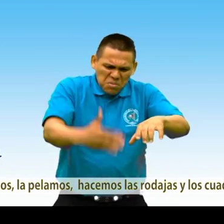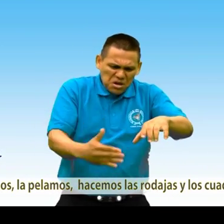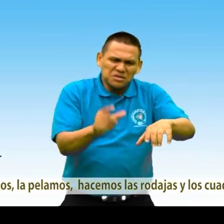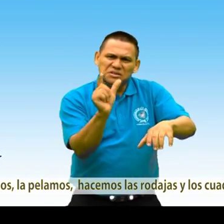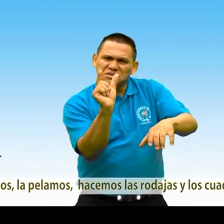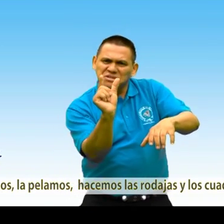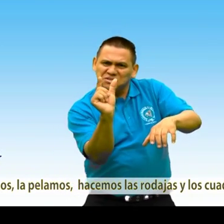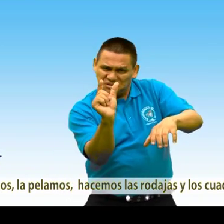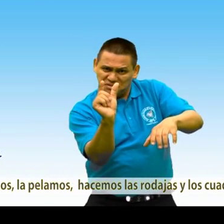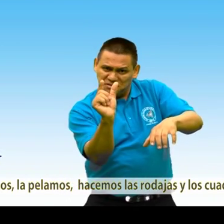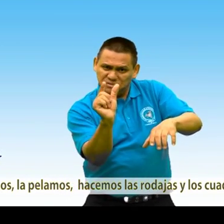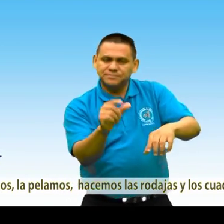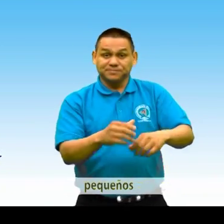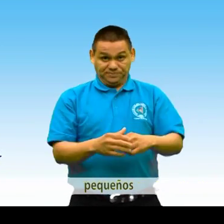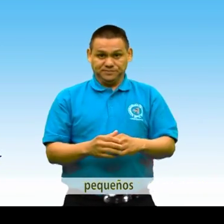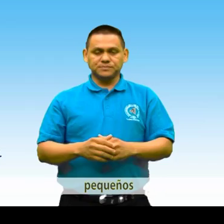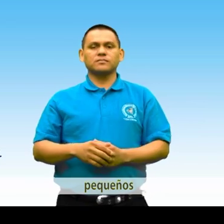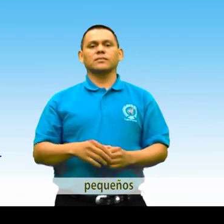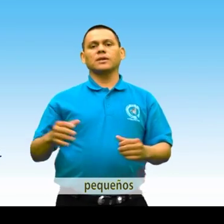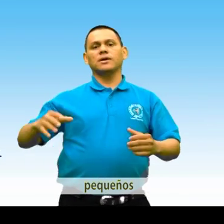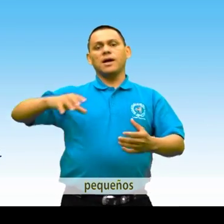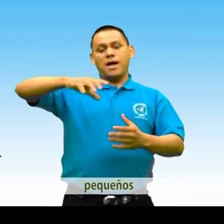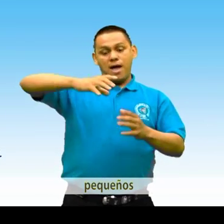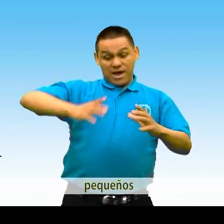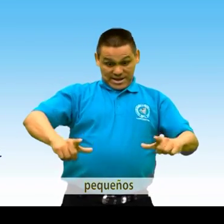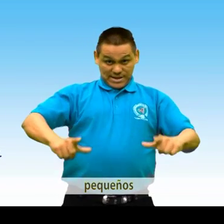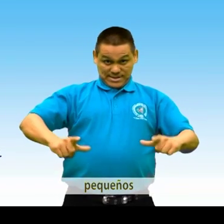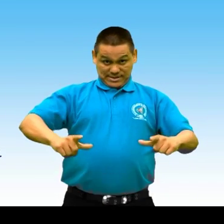las rodajas y los cuadritos pequeños.